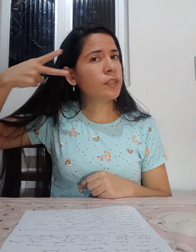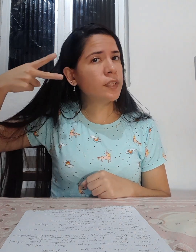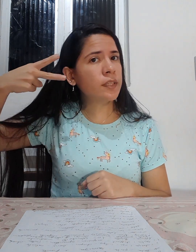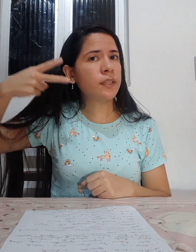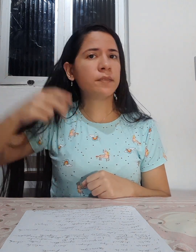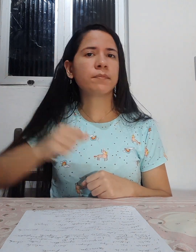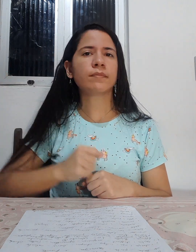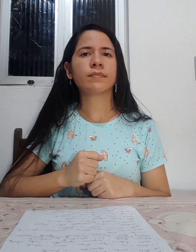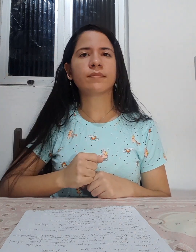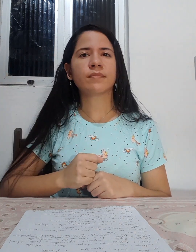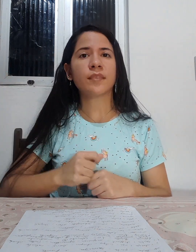sutiã,